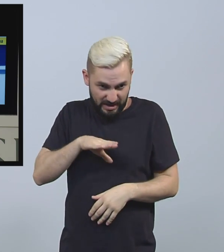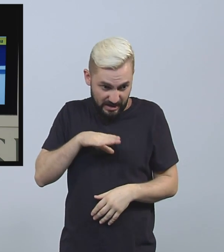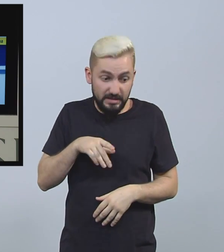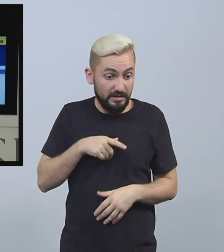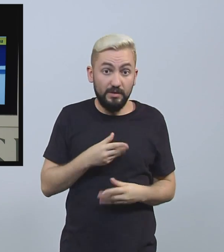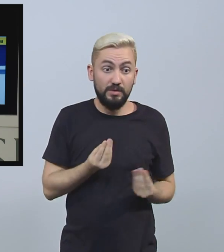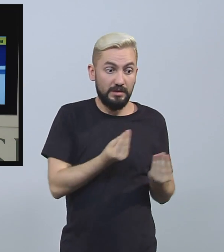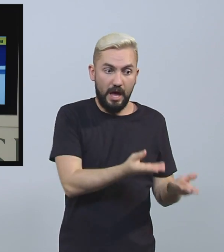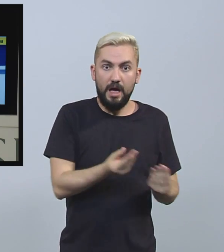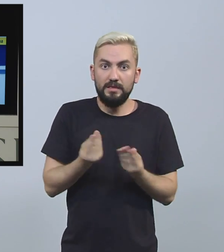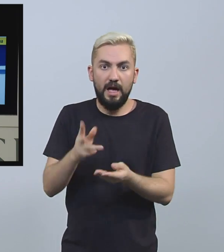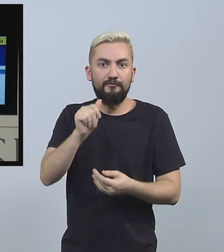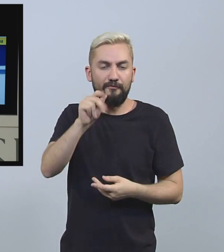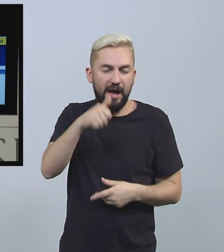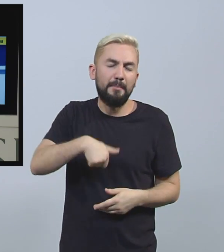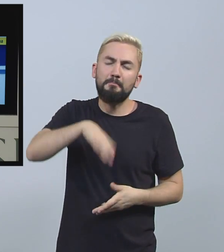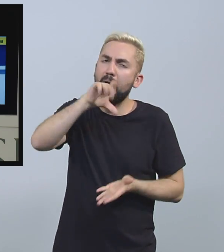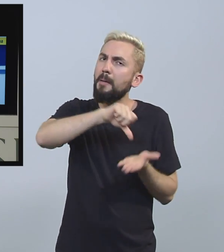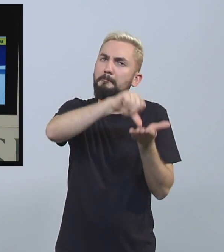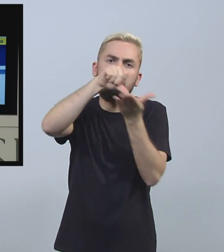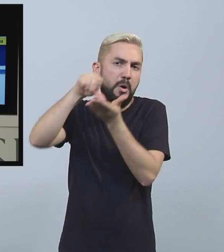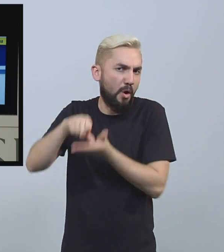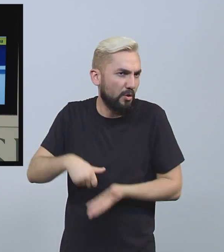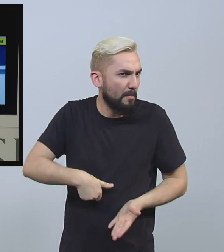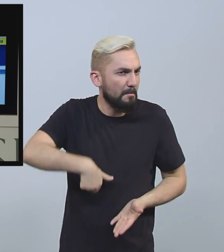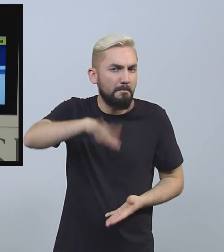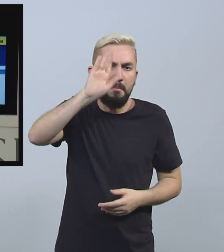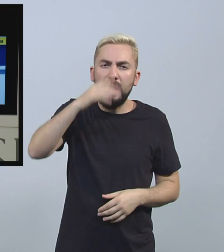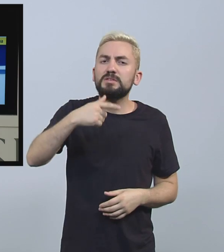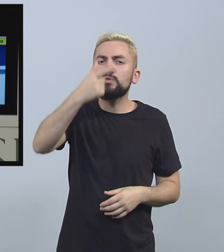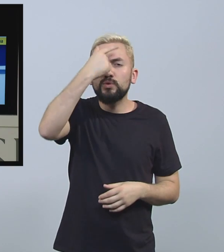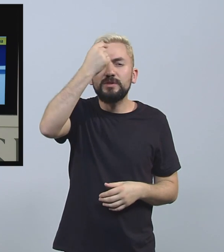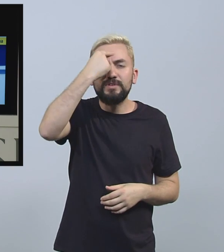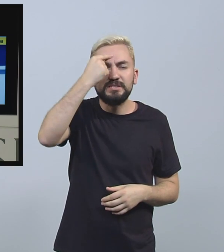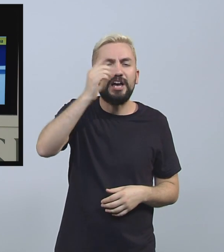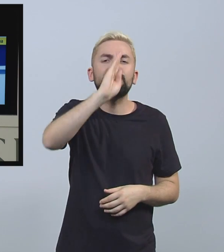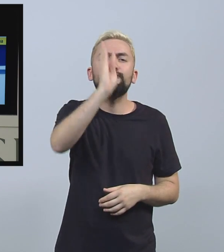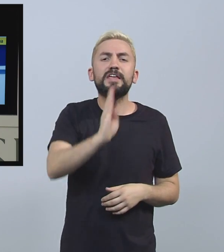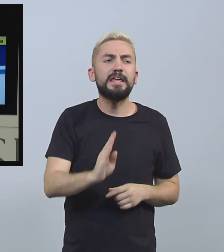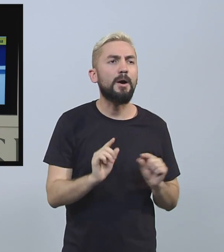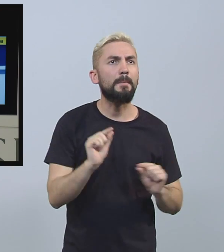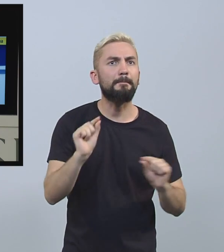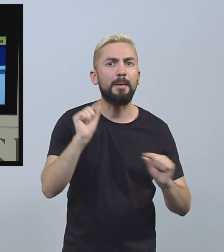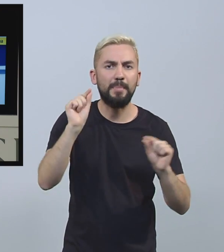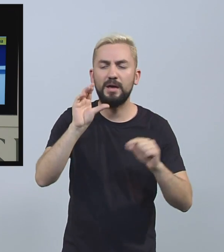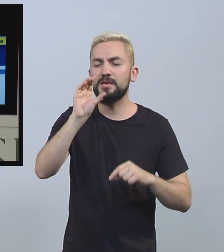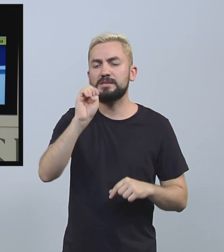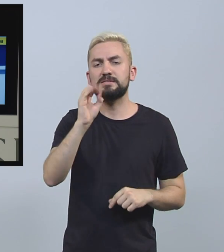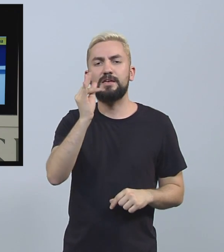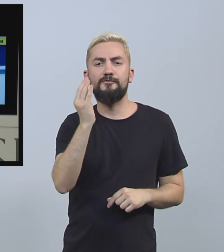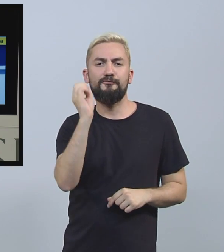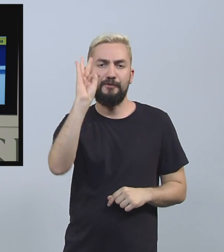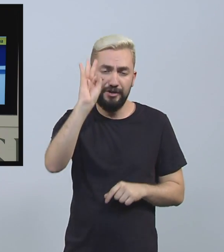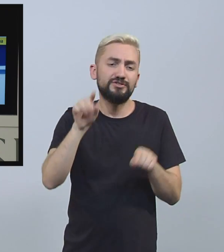número maior de polos, um número maior de universidades federais, Cefetes e universidades estaduais